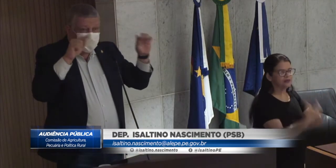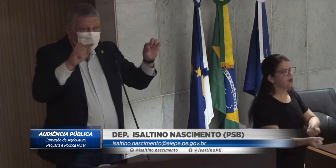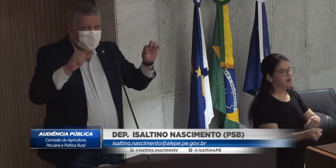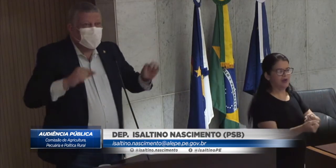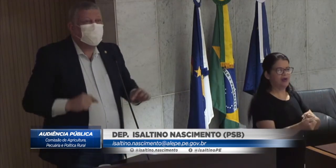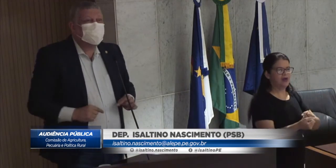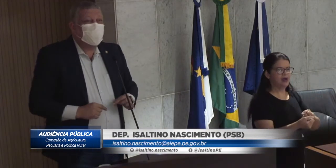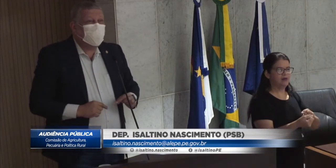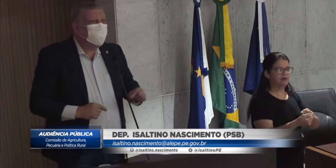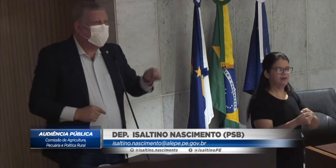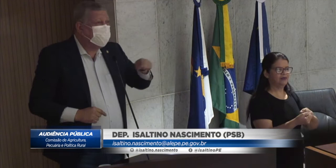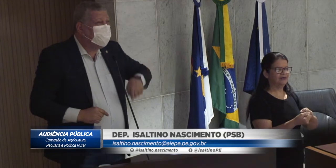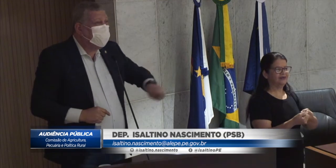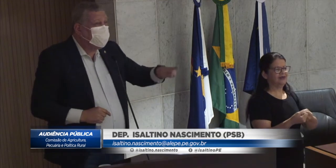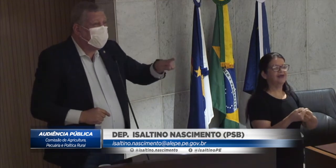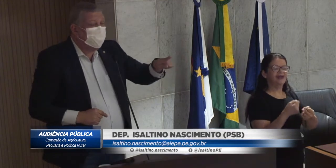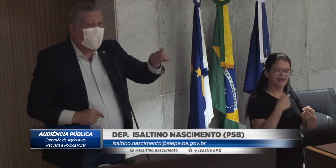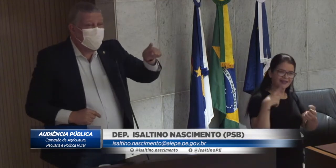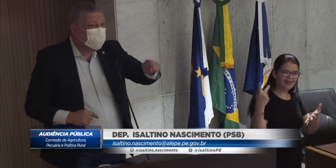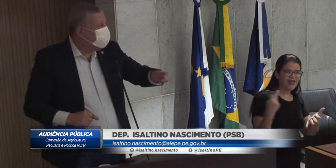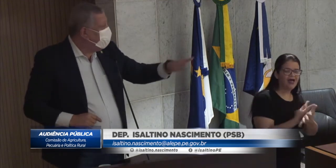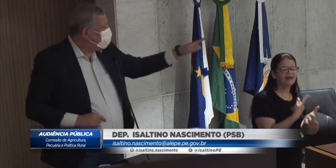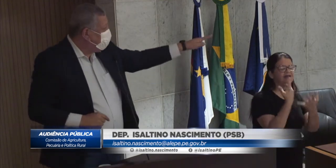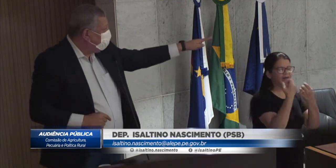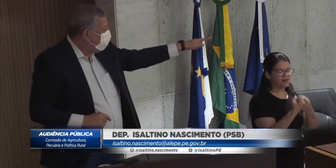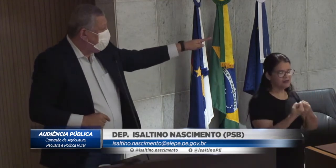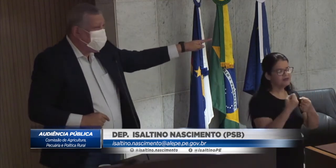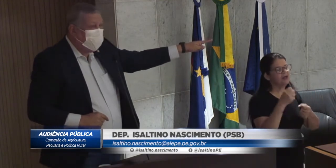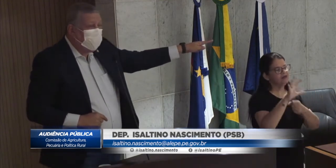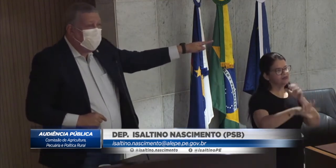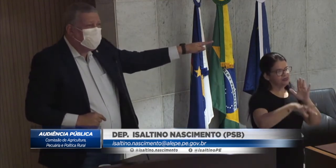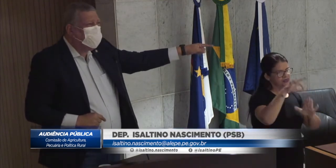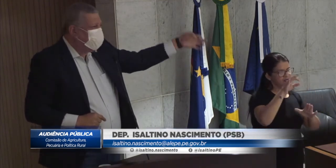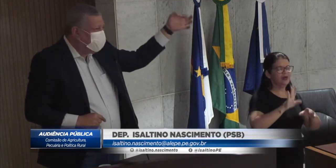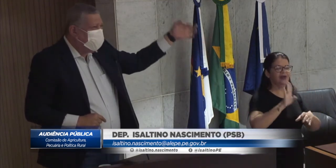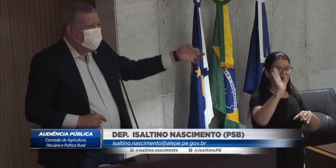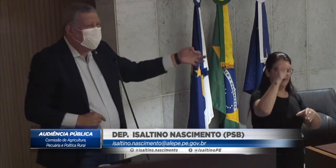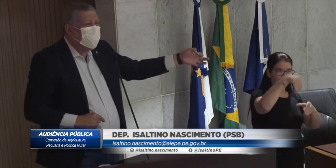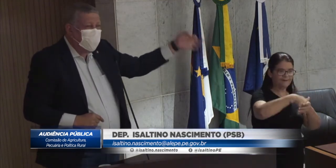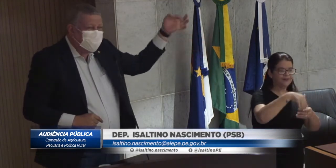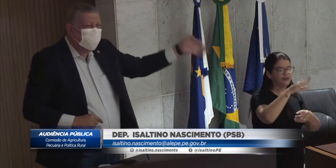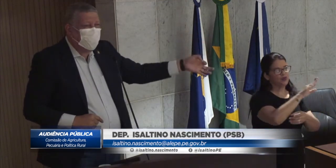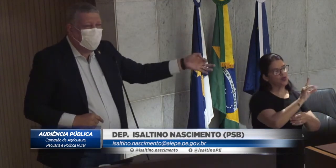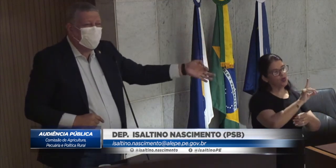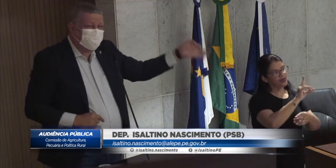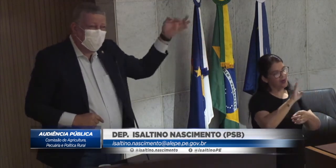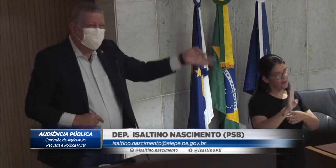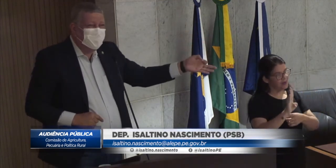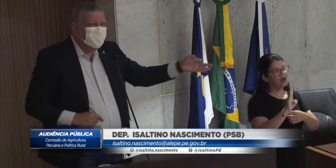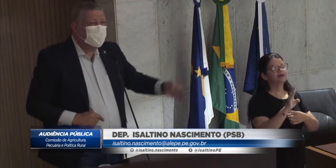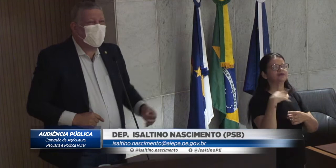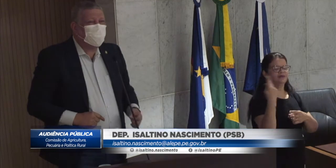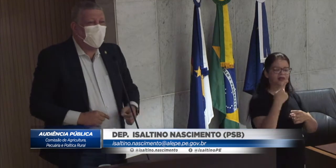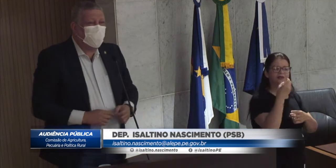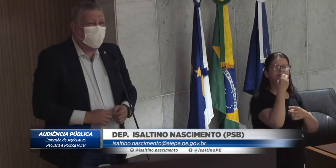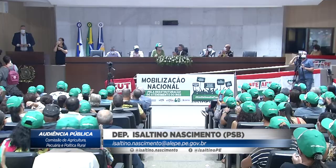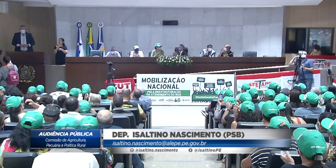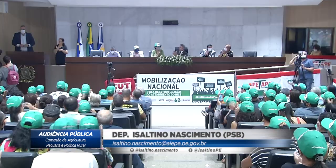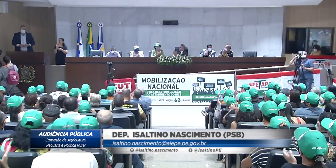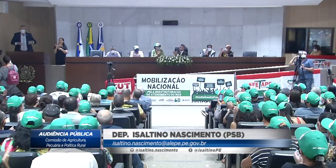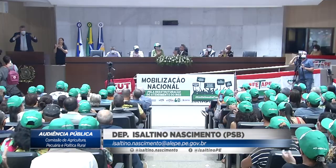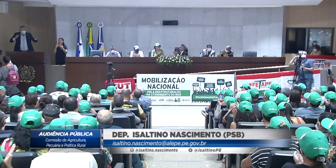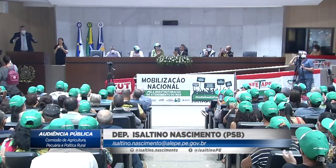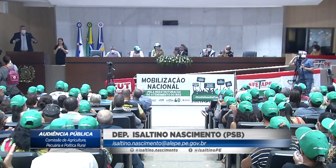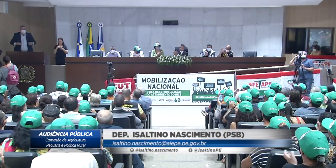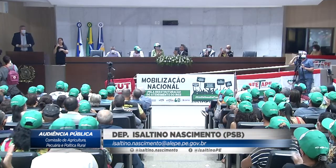no canto da sereia e possamos eleger parlamentares na estirpe do companheiro Doriel Barros, que é um grande parlamentar e merece ser reeleito deputado estadual por Pernambuco,